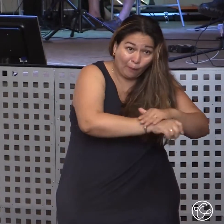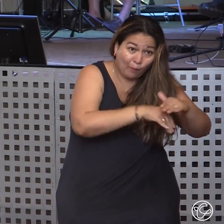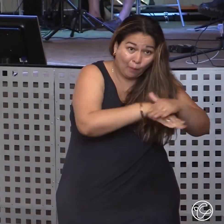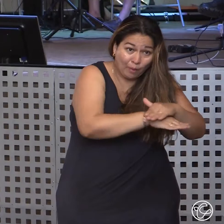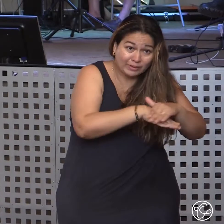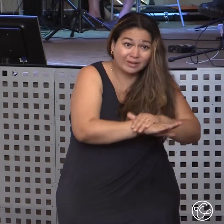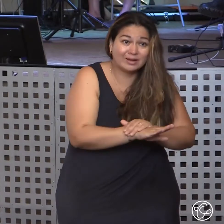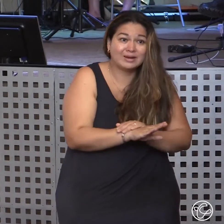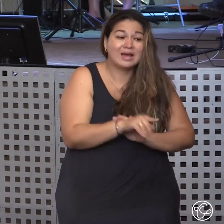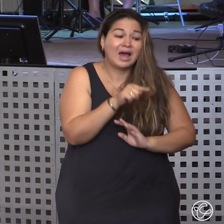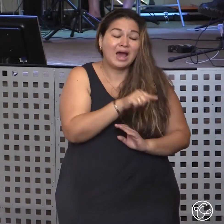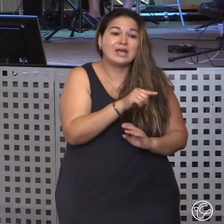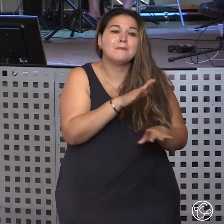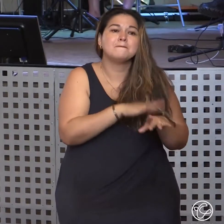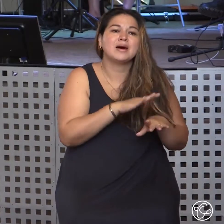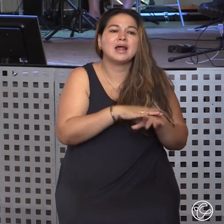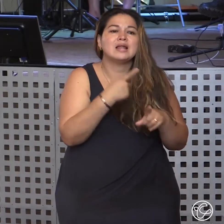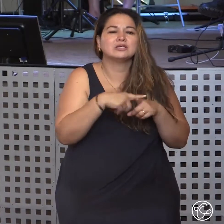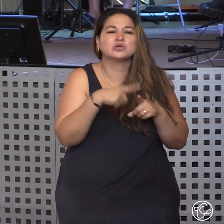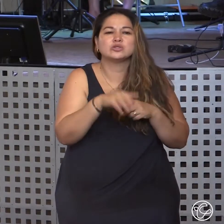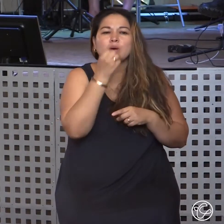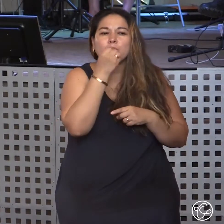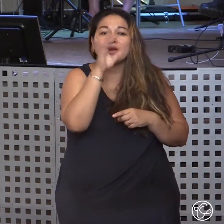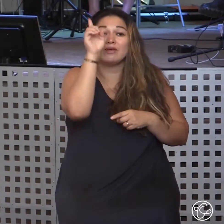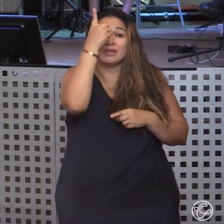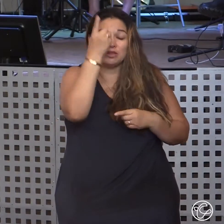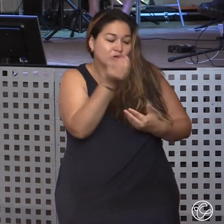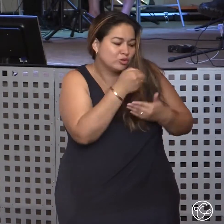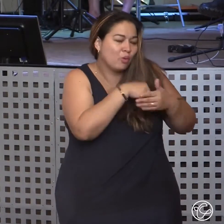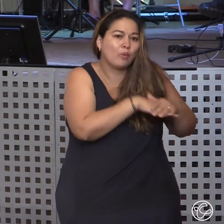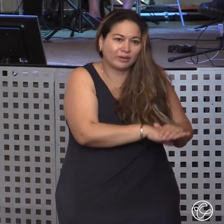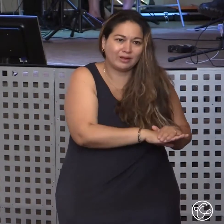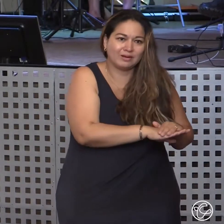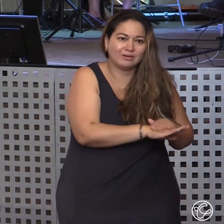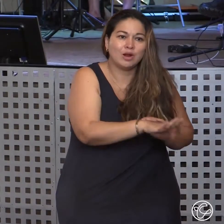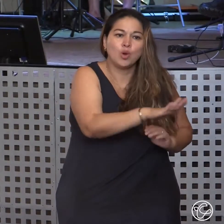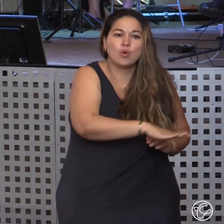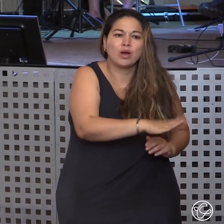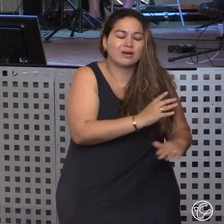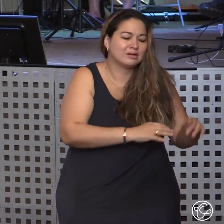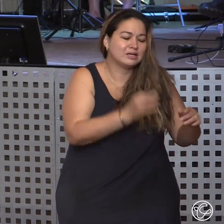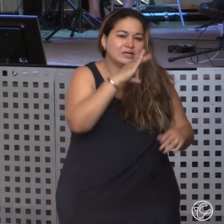esa generosidad de Dios, es espacio espiritual.